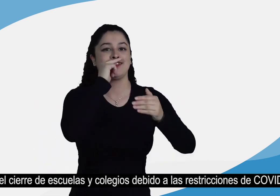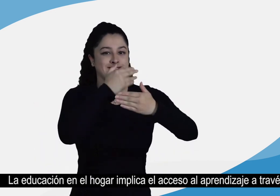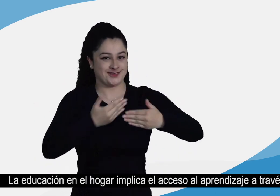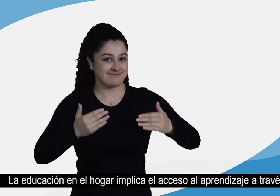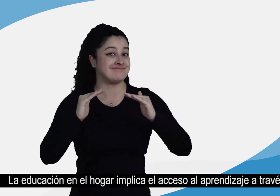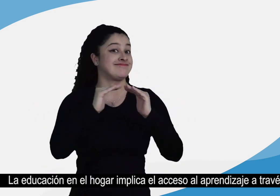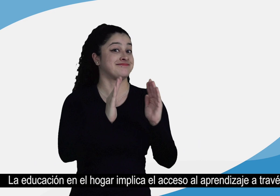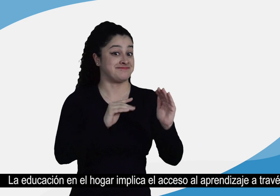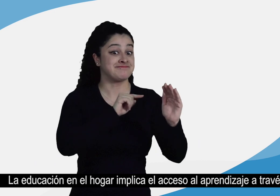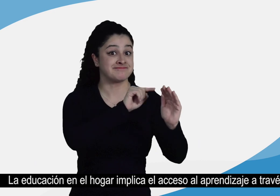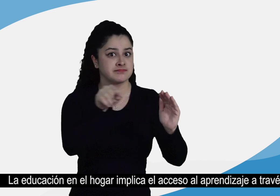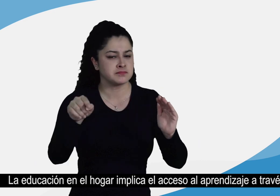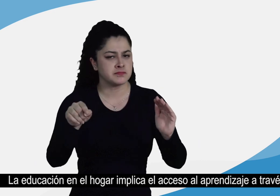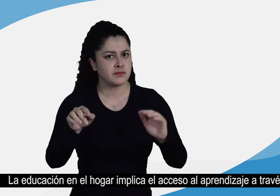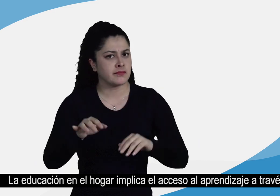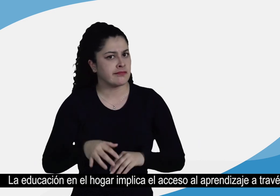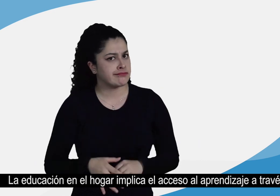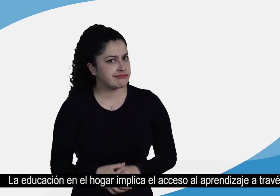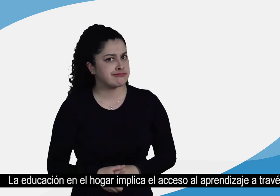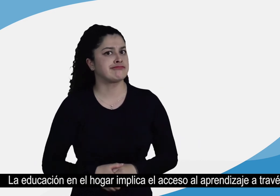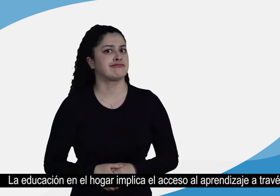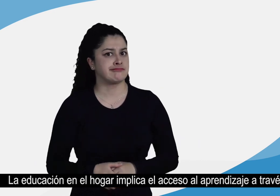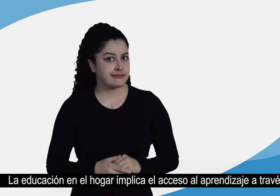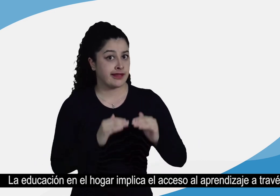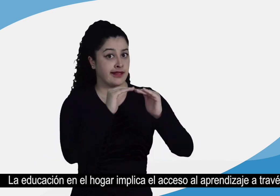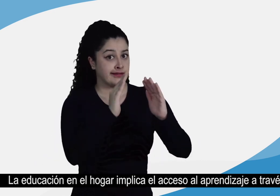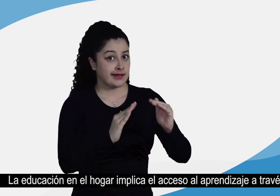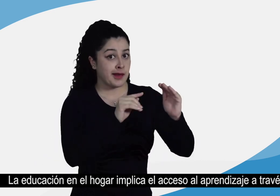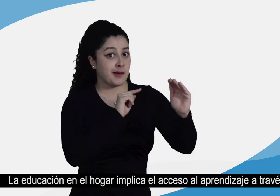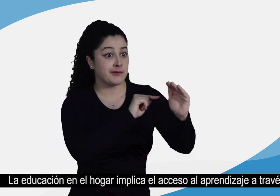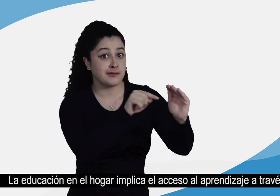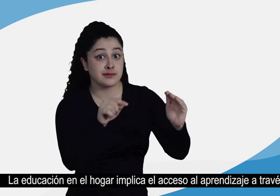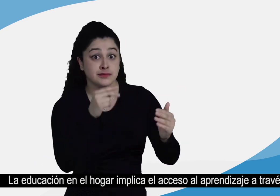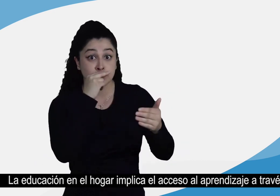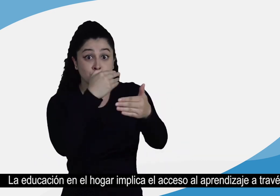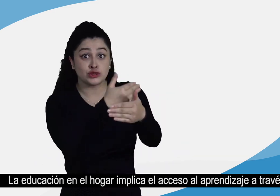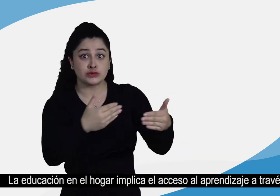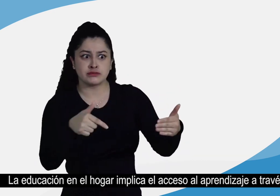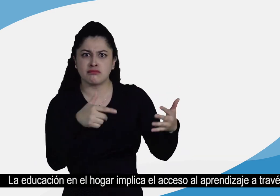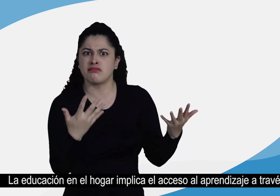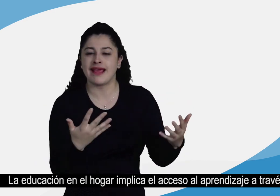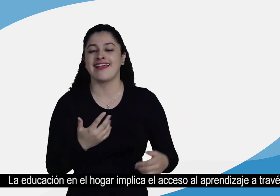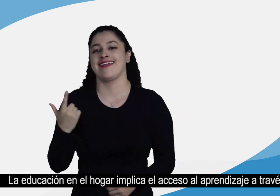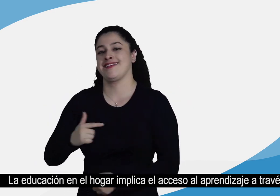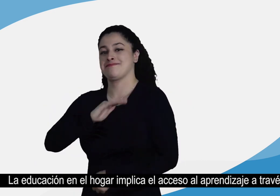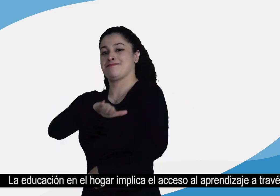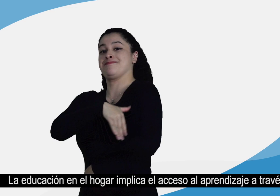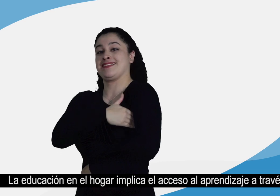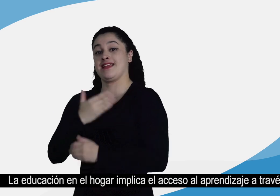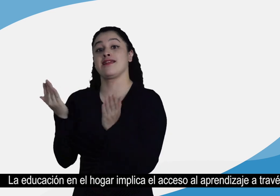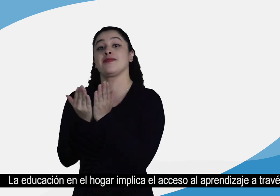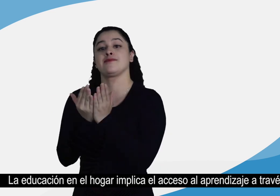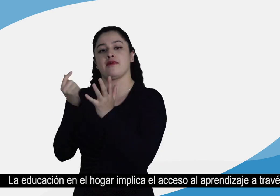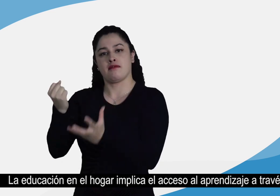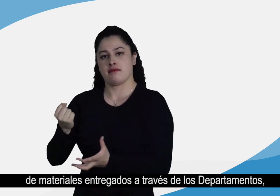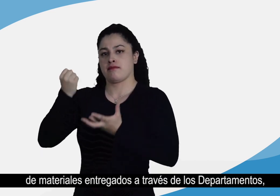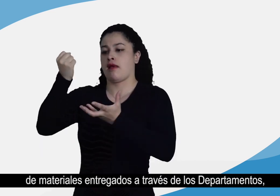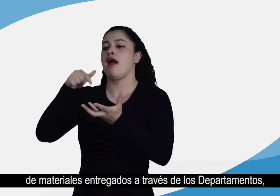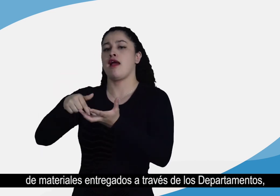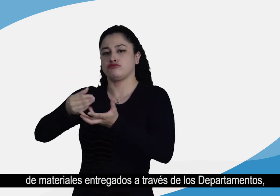La educación en el hogar implica el acceso al aprendizaje A través de materiales